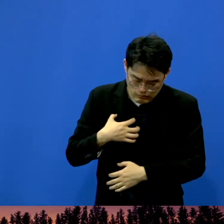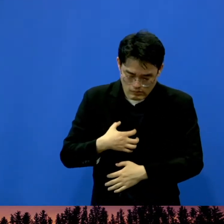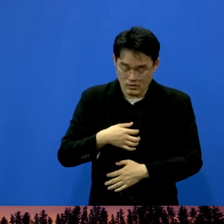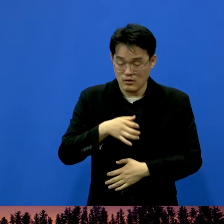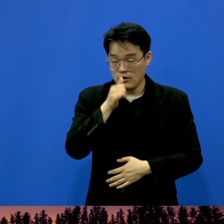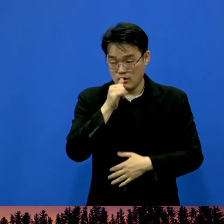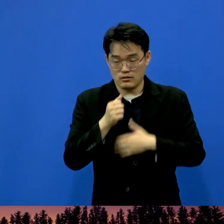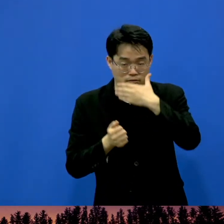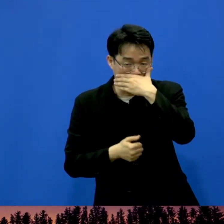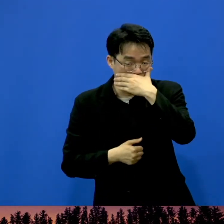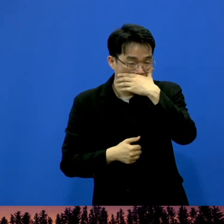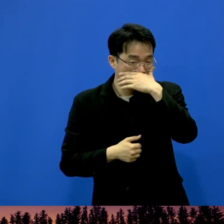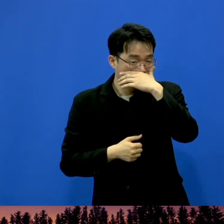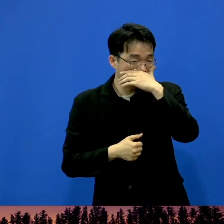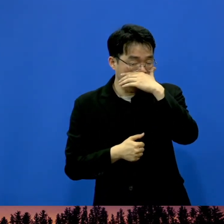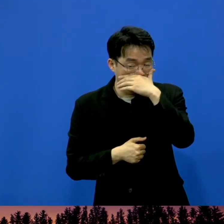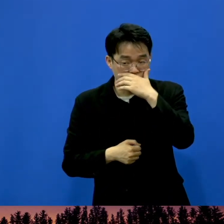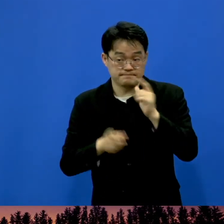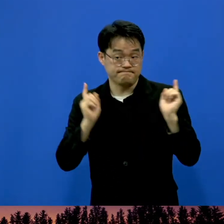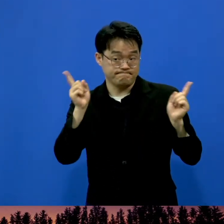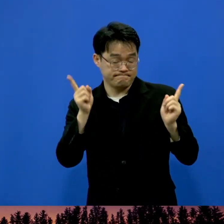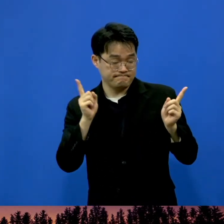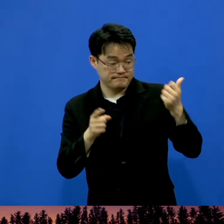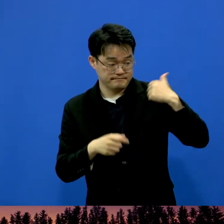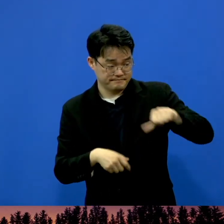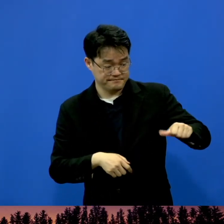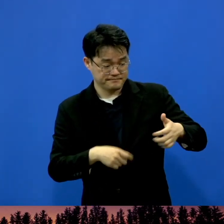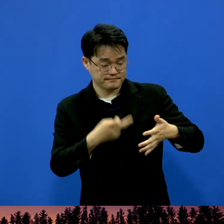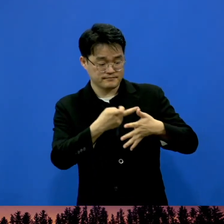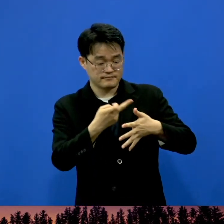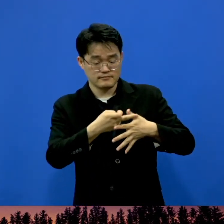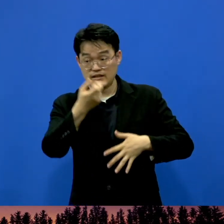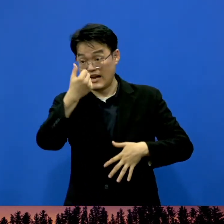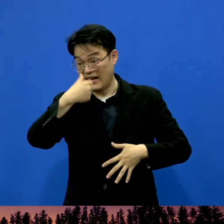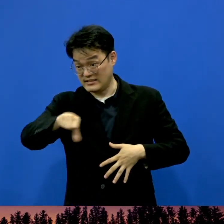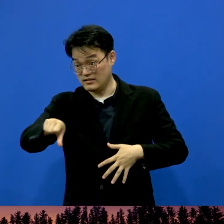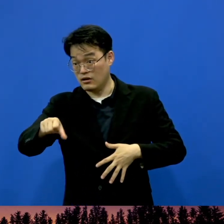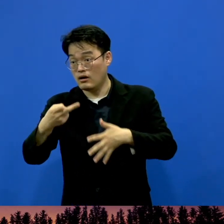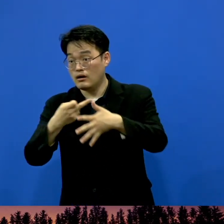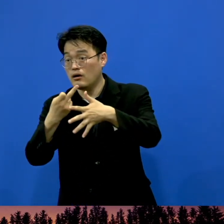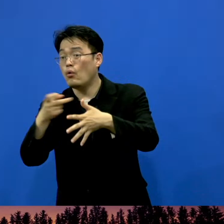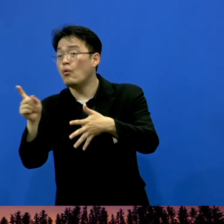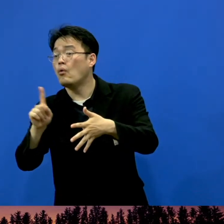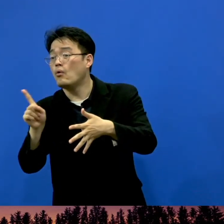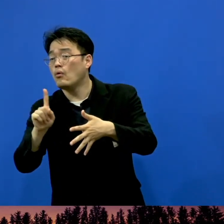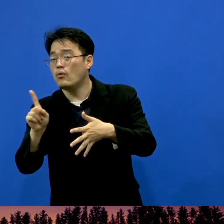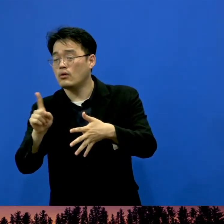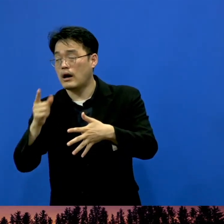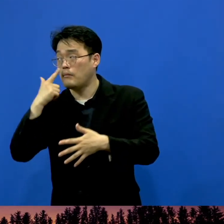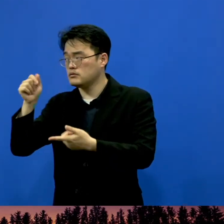보십시오. 큰아들은 아버지와의 관계가 아주 비틀어져 있어요. 아버지를 오해하고 있는 거예요.